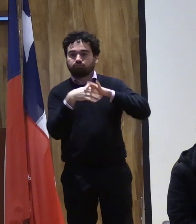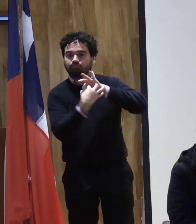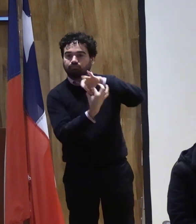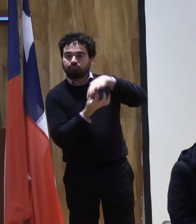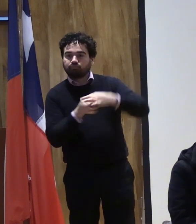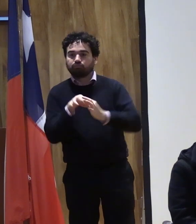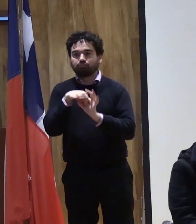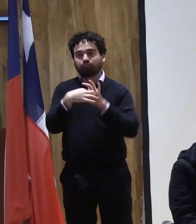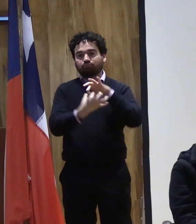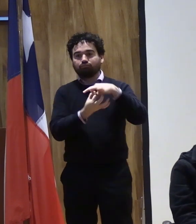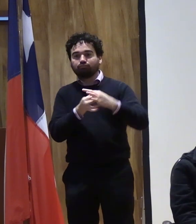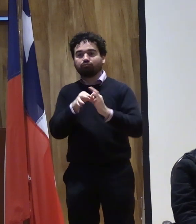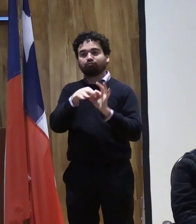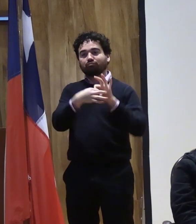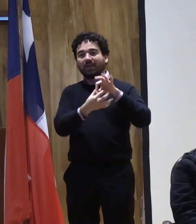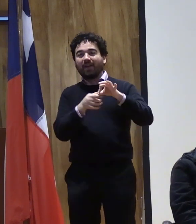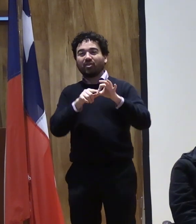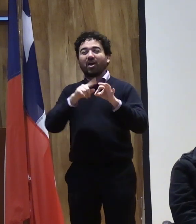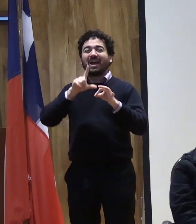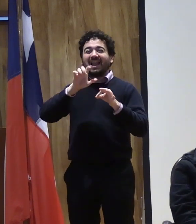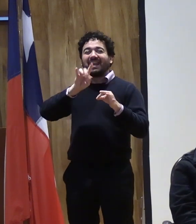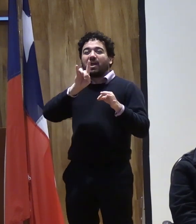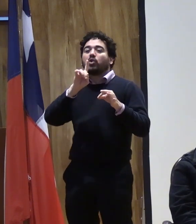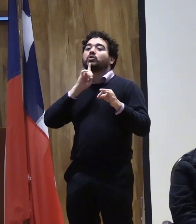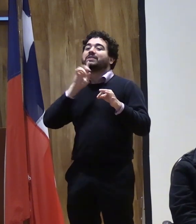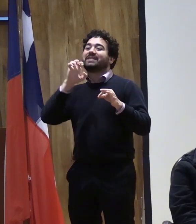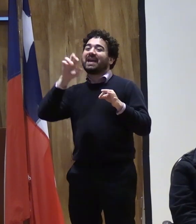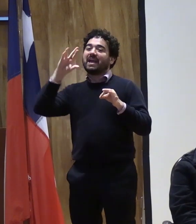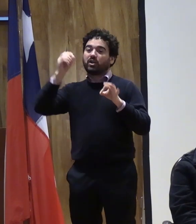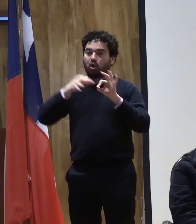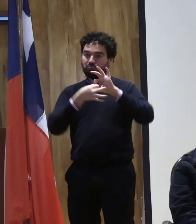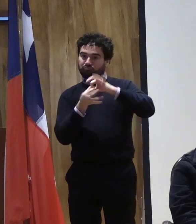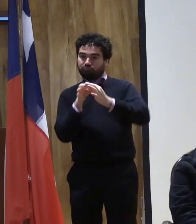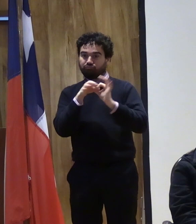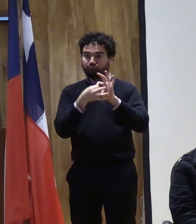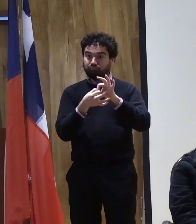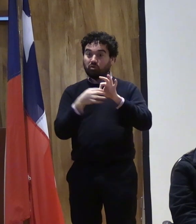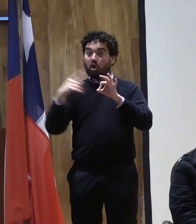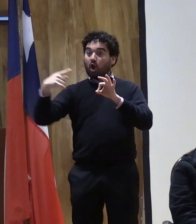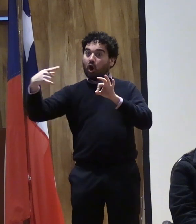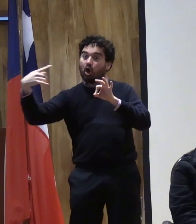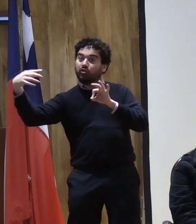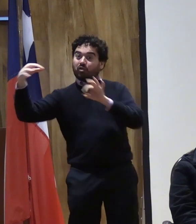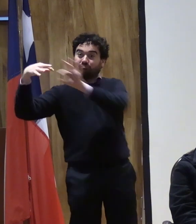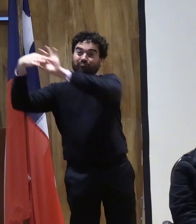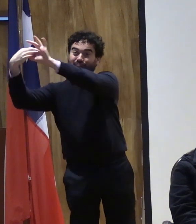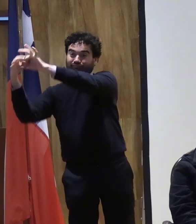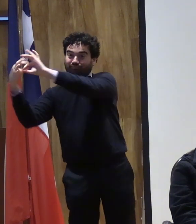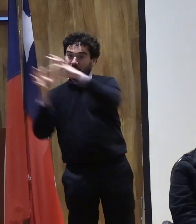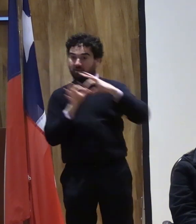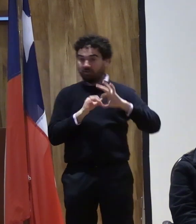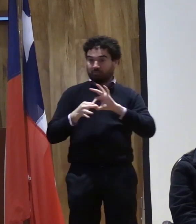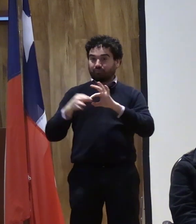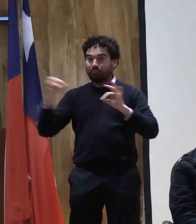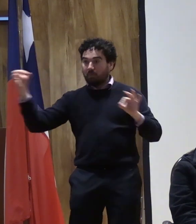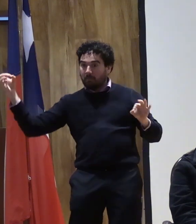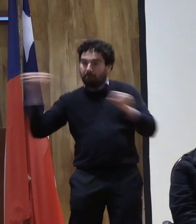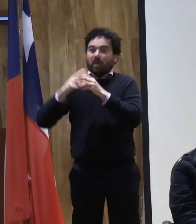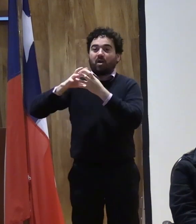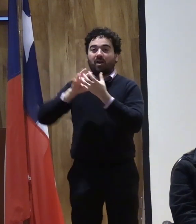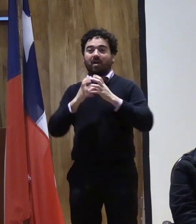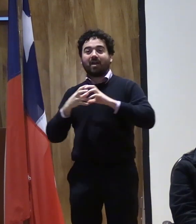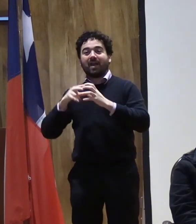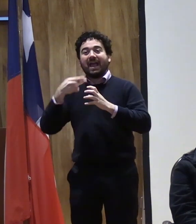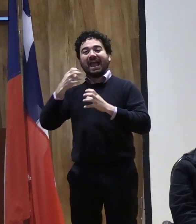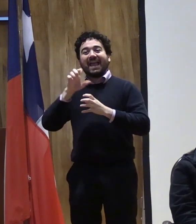deuterio choca con otro deuterio y se transforma en un helio 3, y 2 helios 3 chocan y se transforman en un helio 4. El